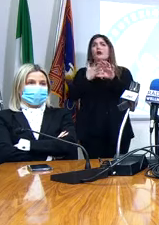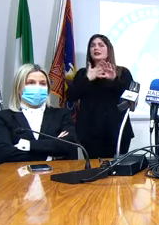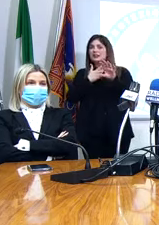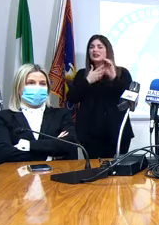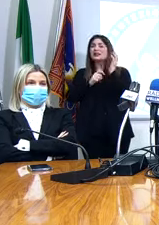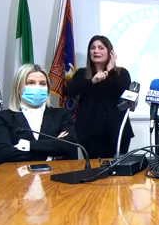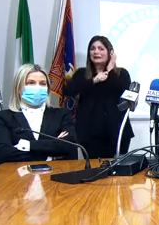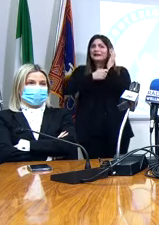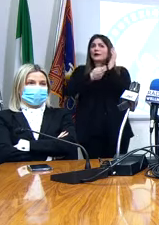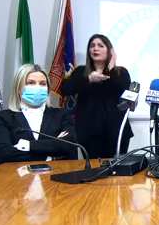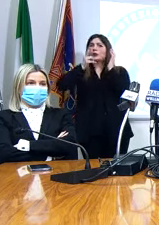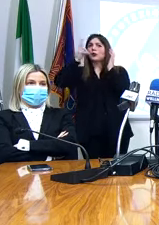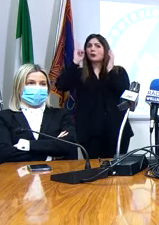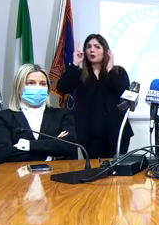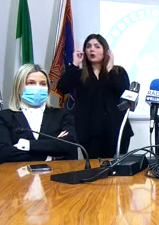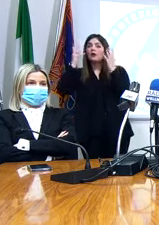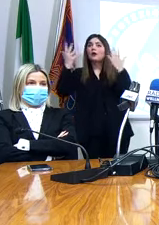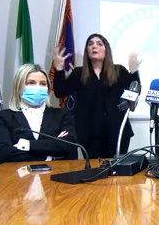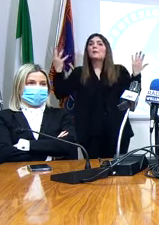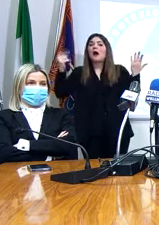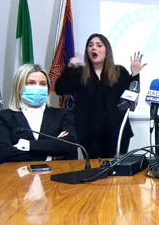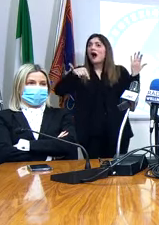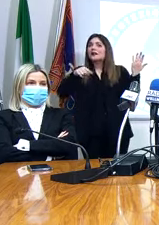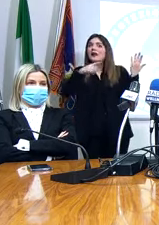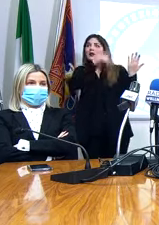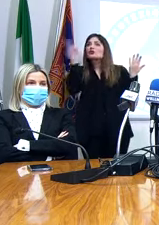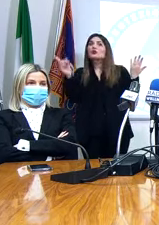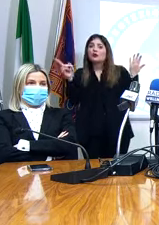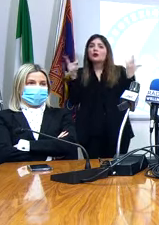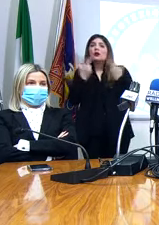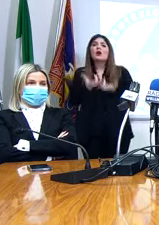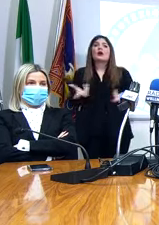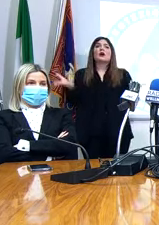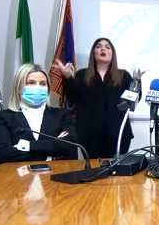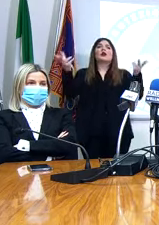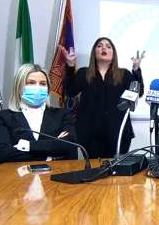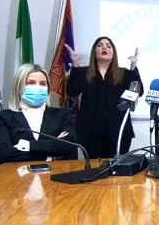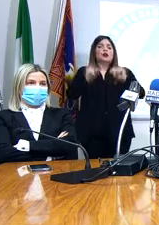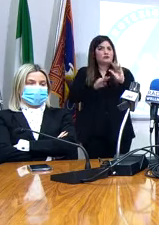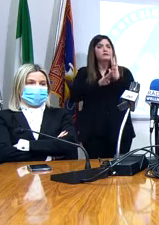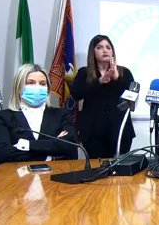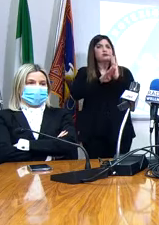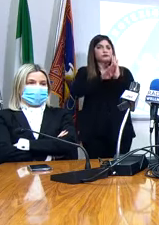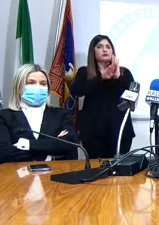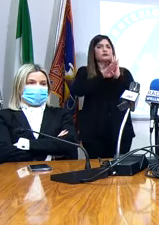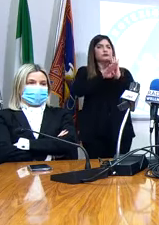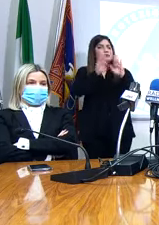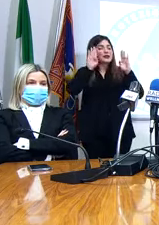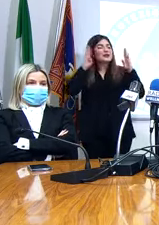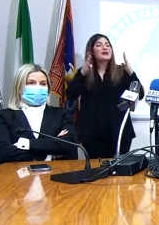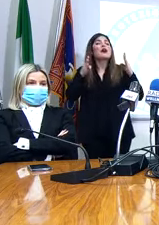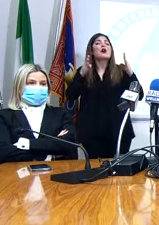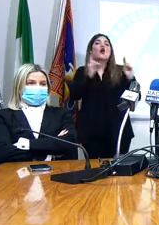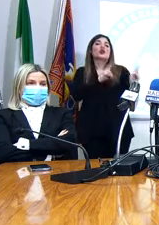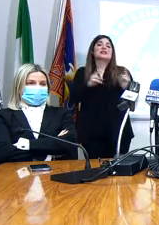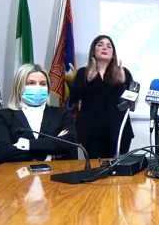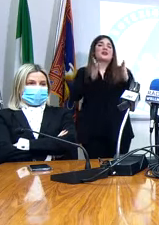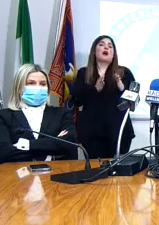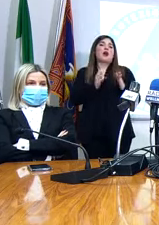queste restrizioni che fecero, c'è una ripresa dei contagi e delle ospedalizzazioni. Fra l'altro mi